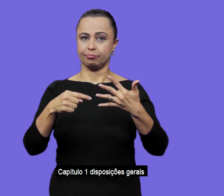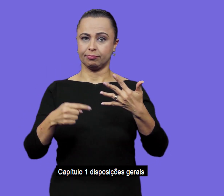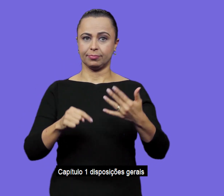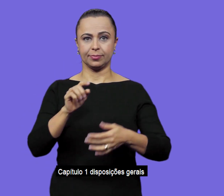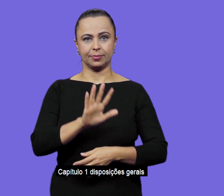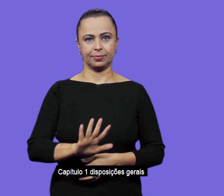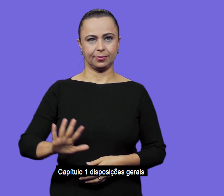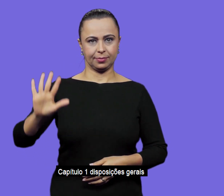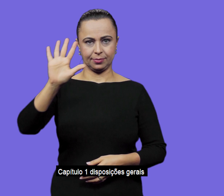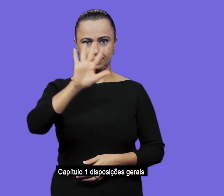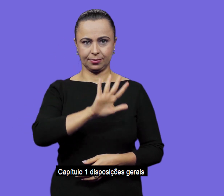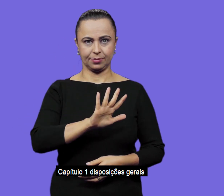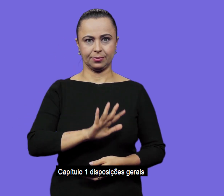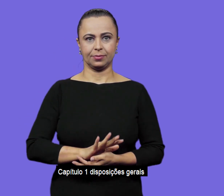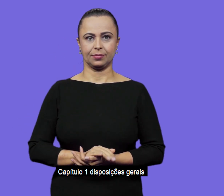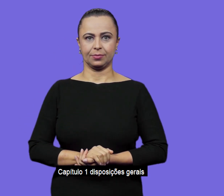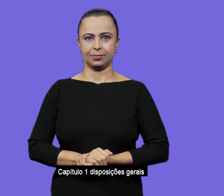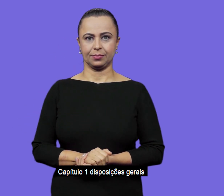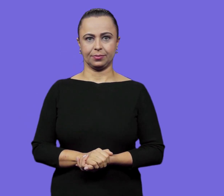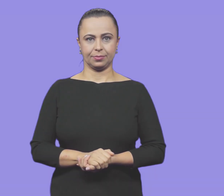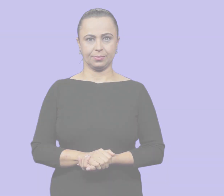Disposições gerais.